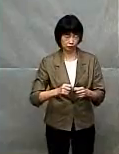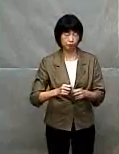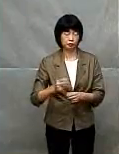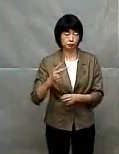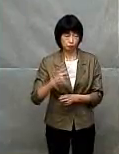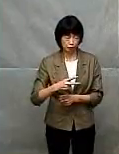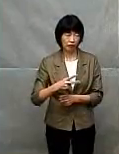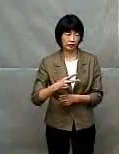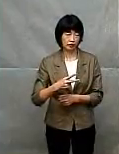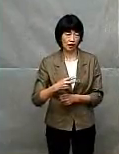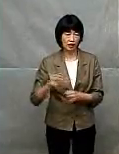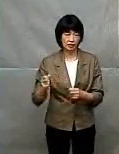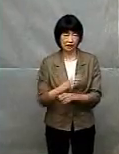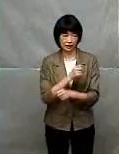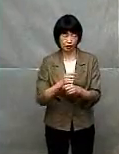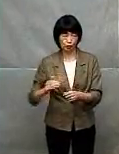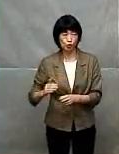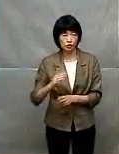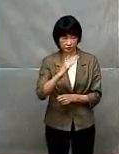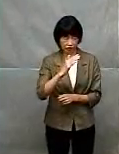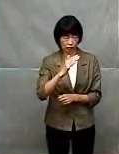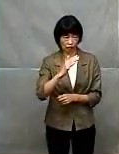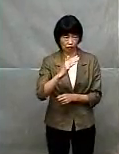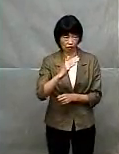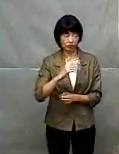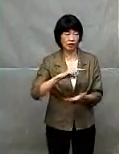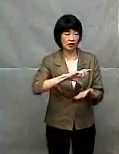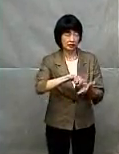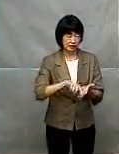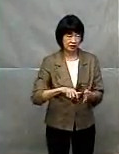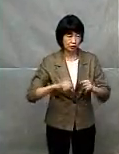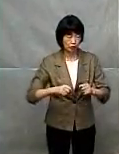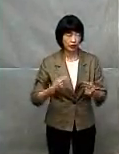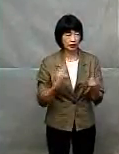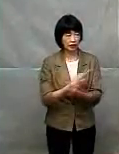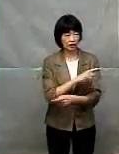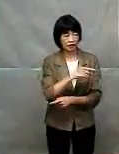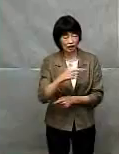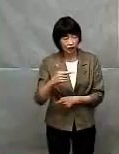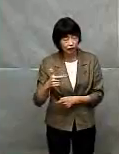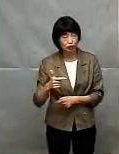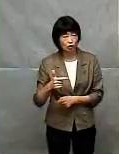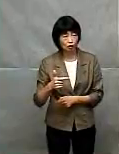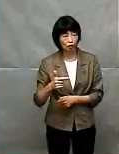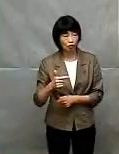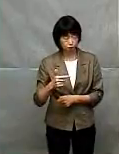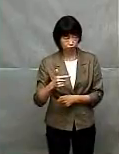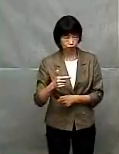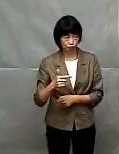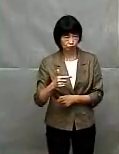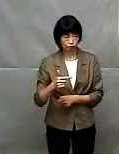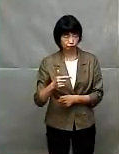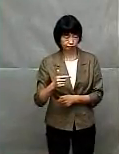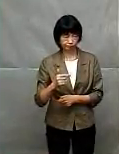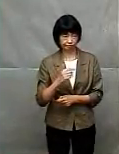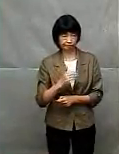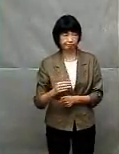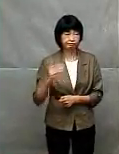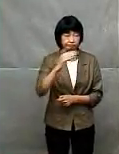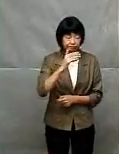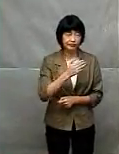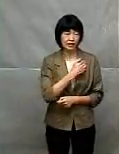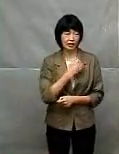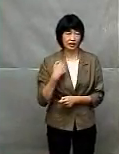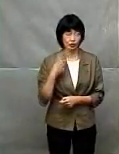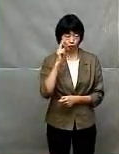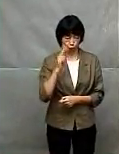流による産業振興、地域の活性化などを大きく進展させるような東北日